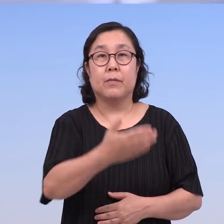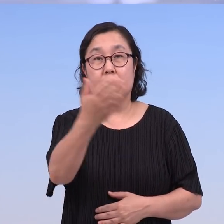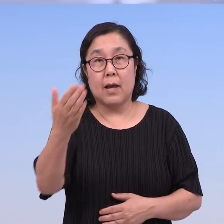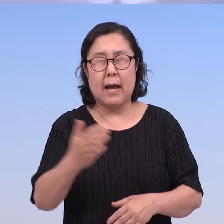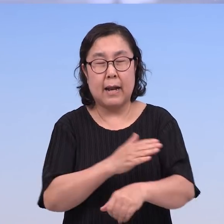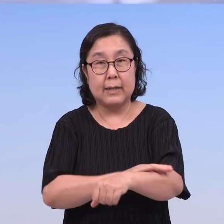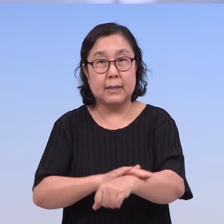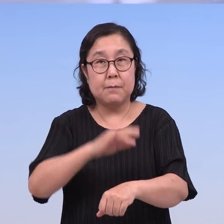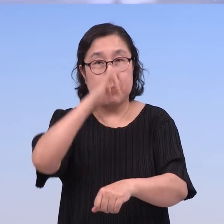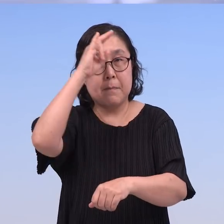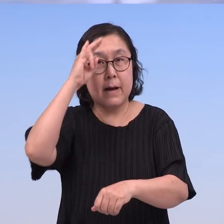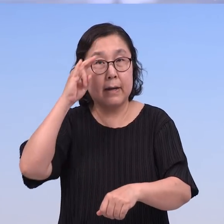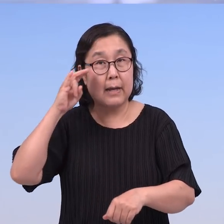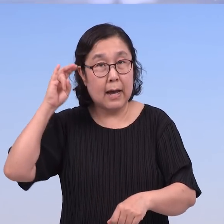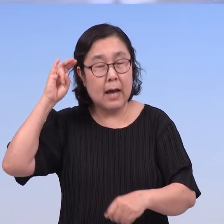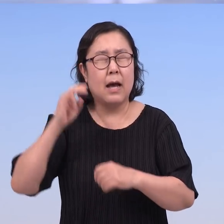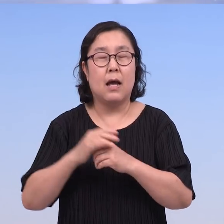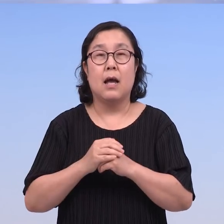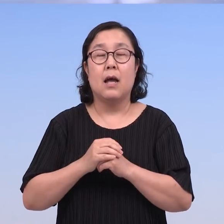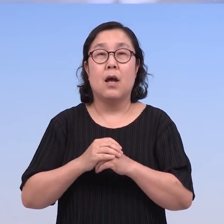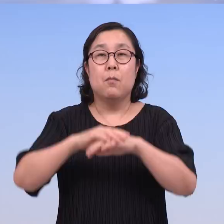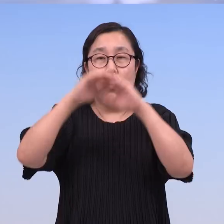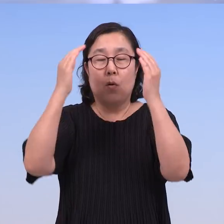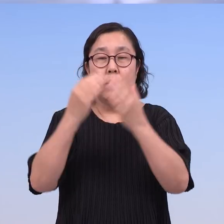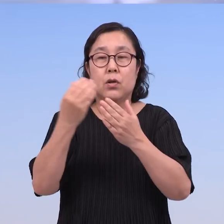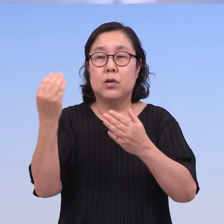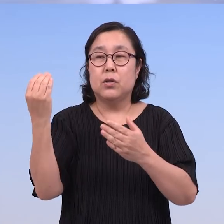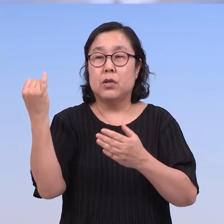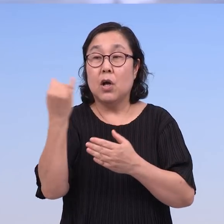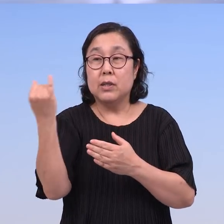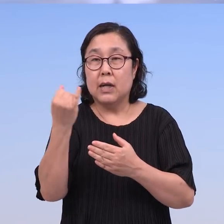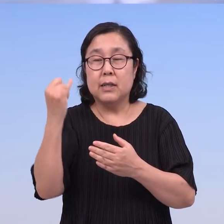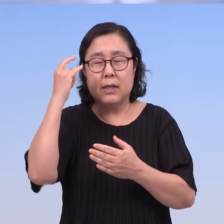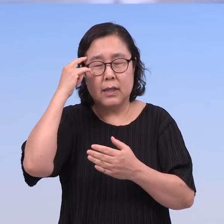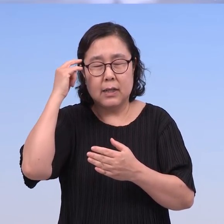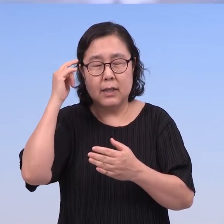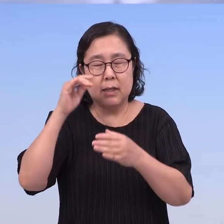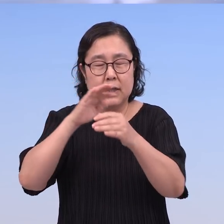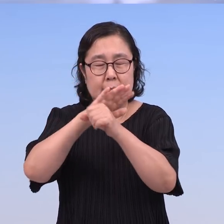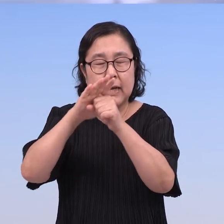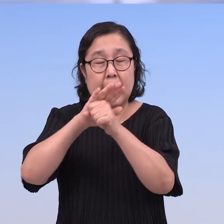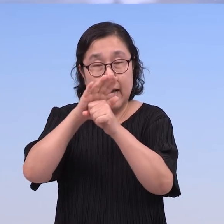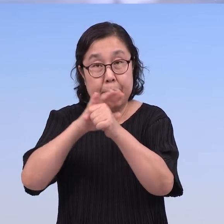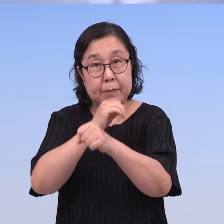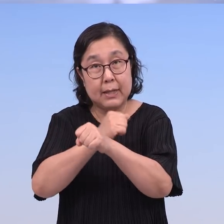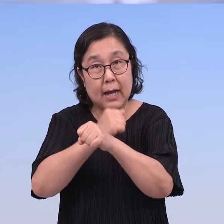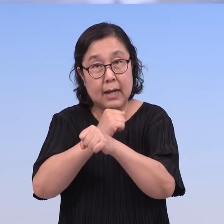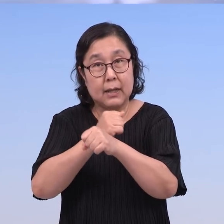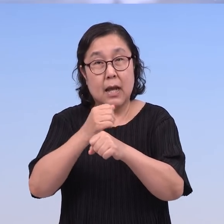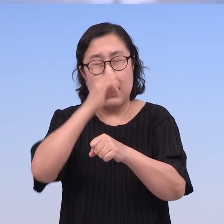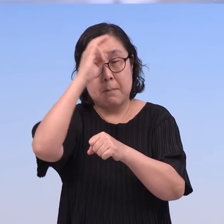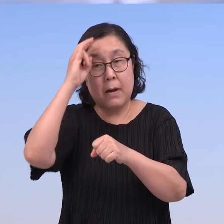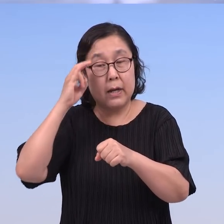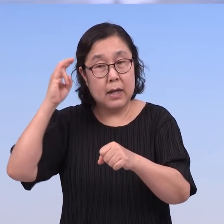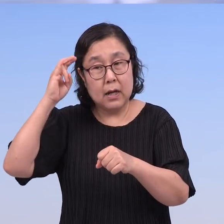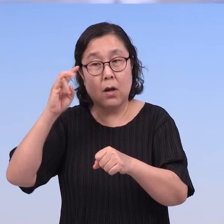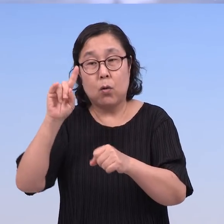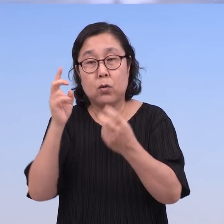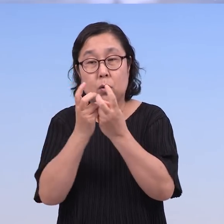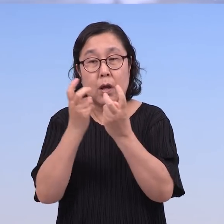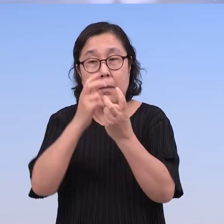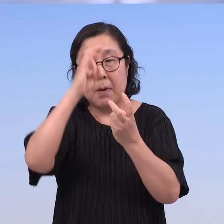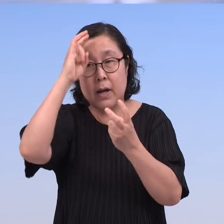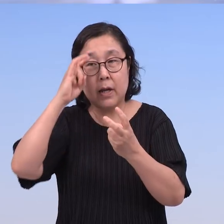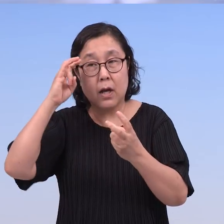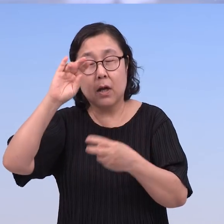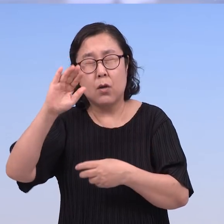여러분 잘 아시는 마리아, 모든 여성들이 다 흠모하는 그런 인물이 마리아 아닙니까? 그런데 마리아가 어떻게 마리아